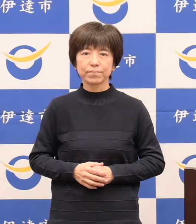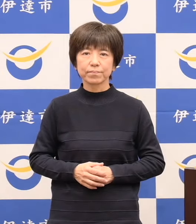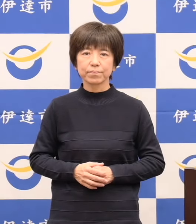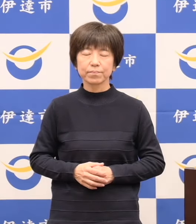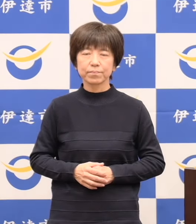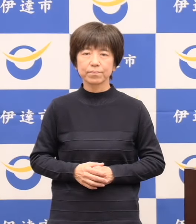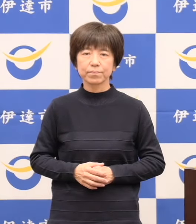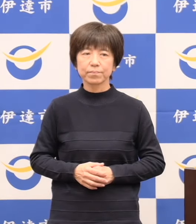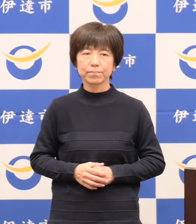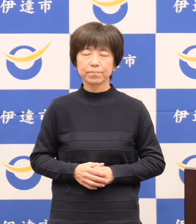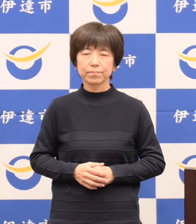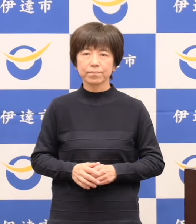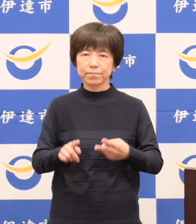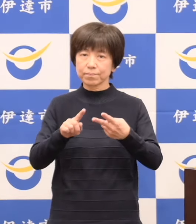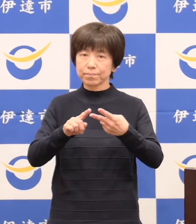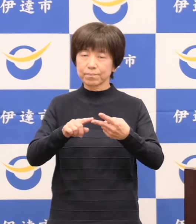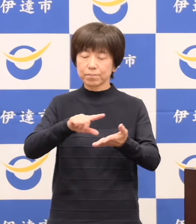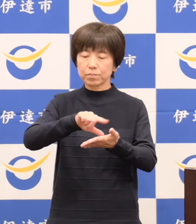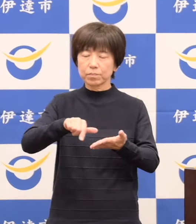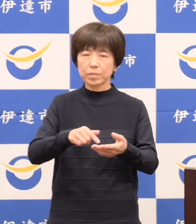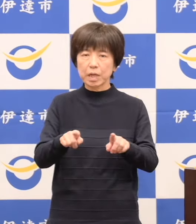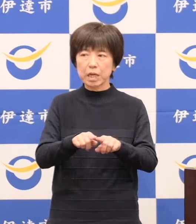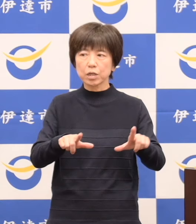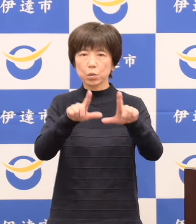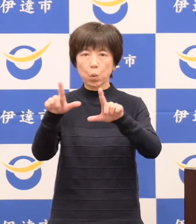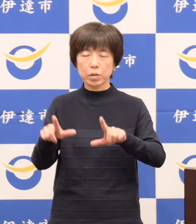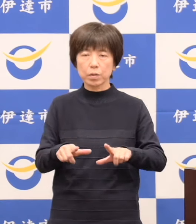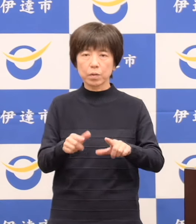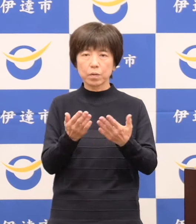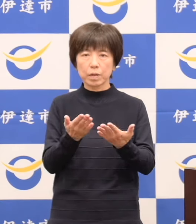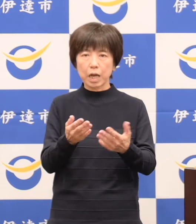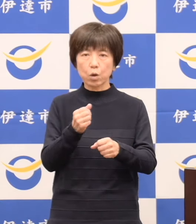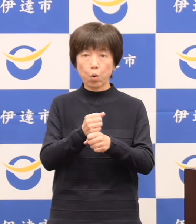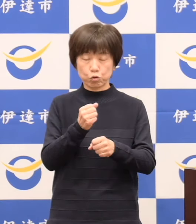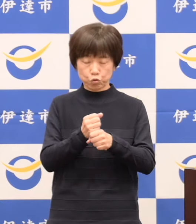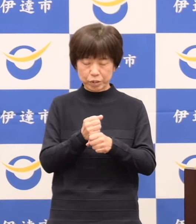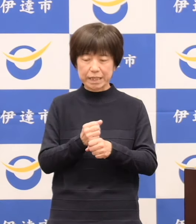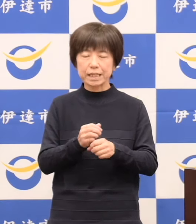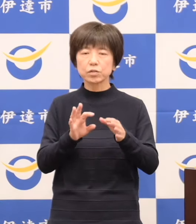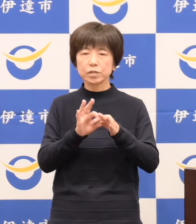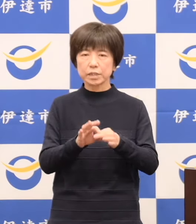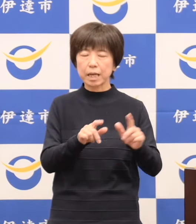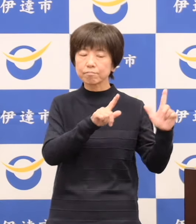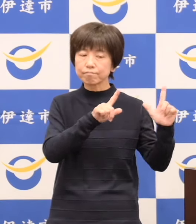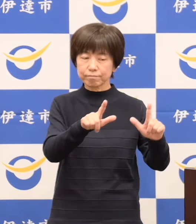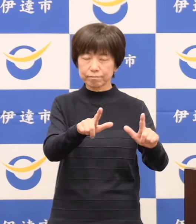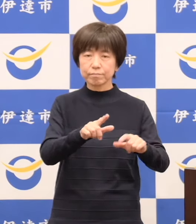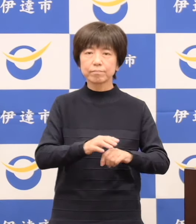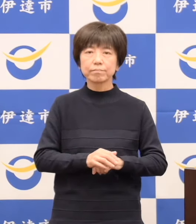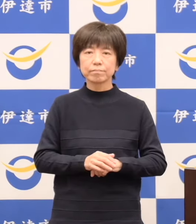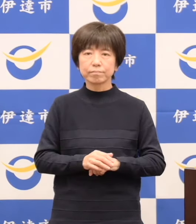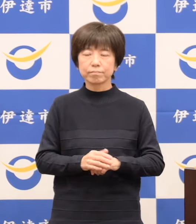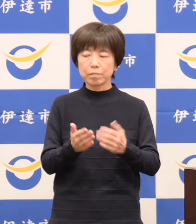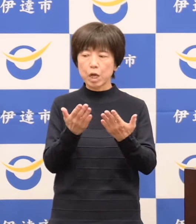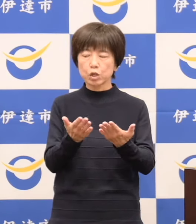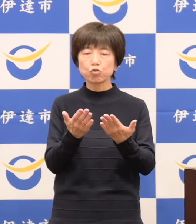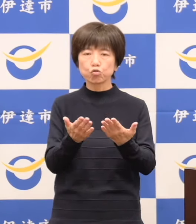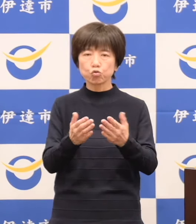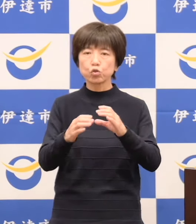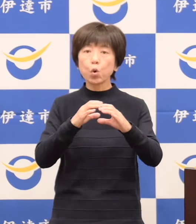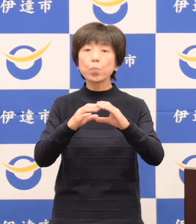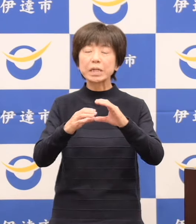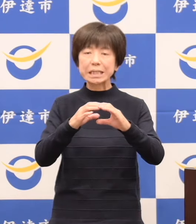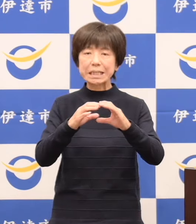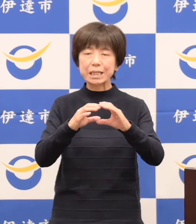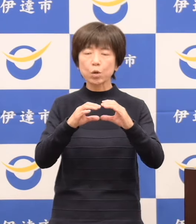じゃあ、地域と共生する学校づくりということで、スクールコミュニティを今回そこで実施をいた